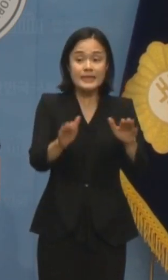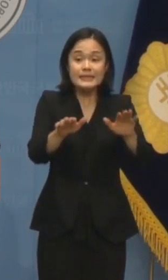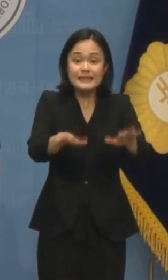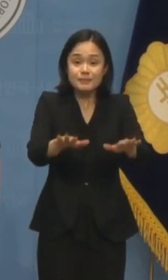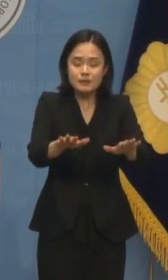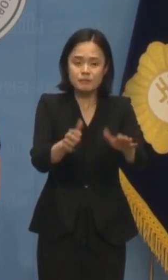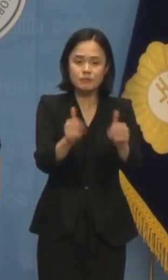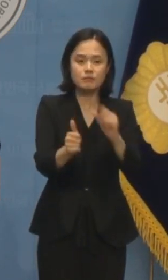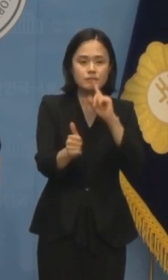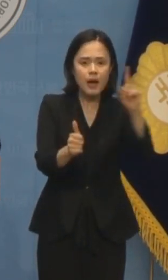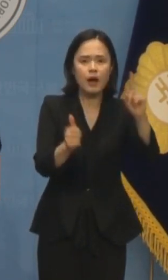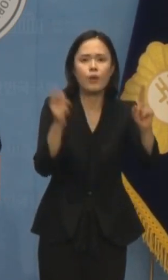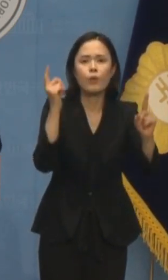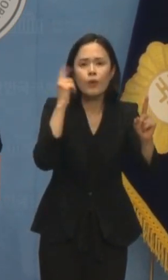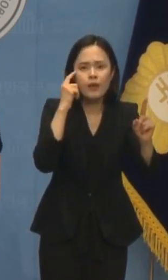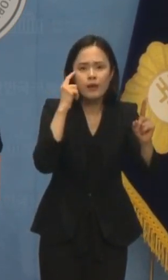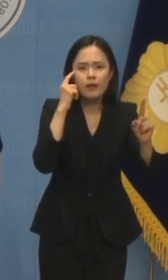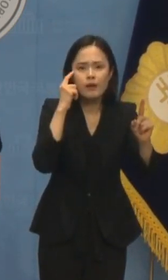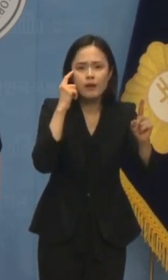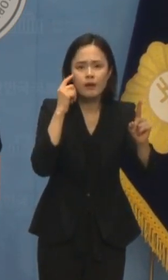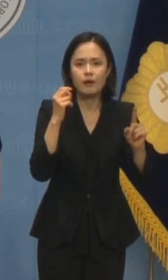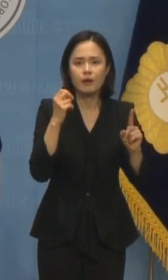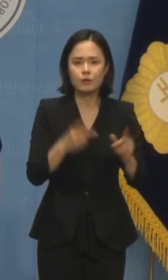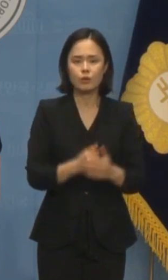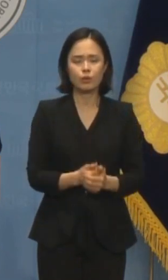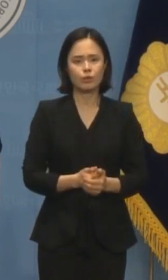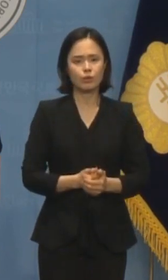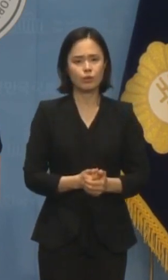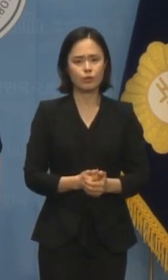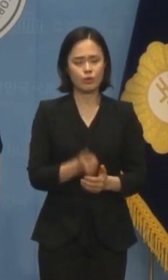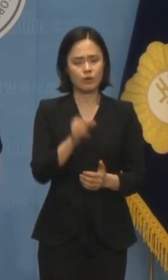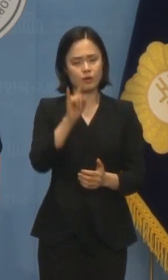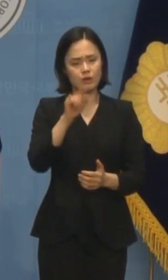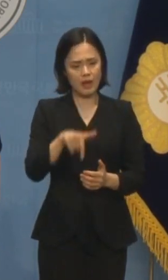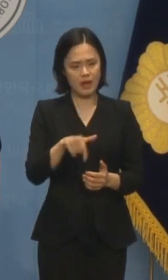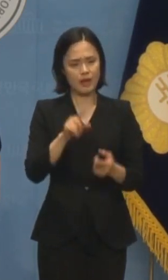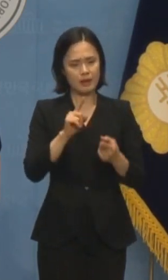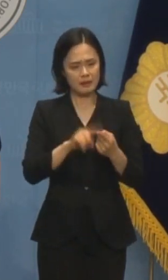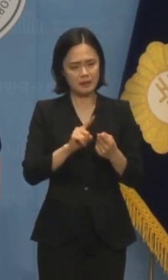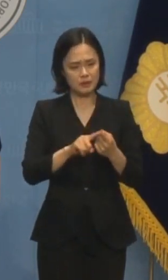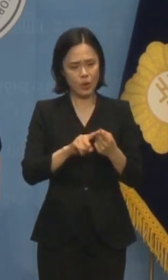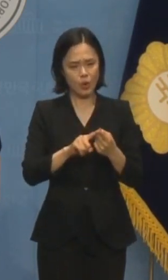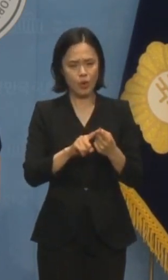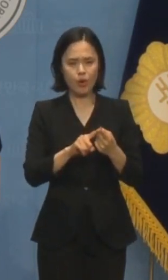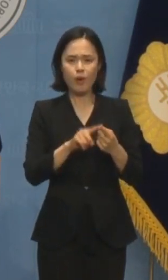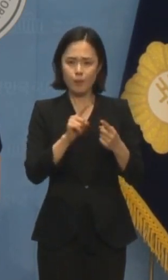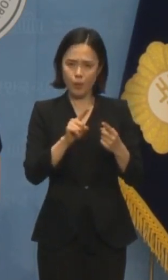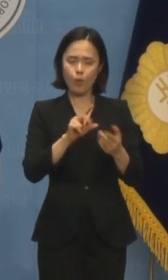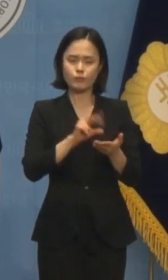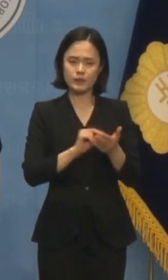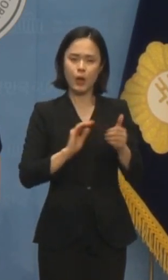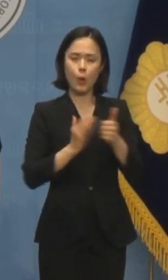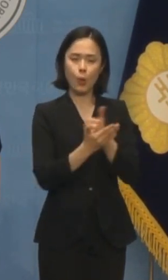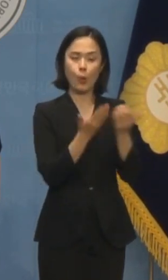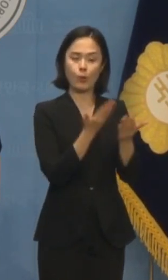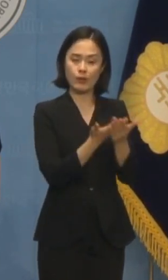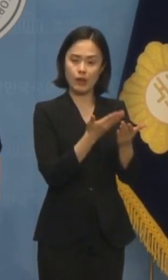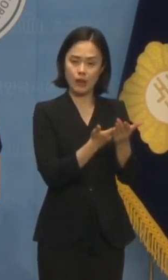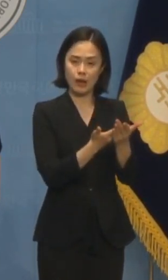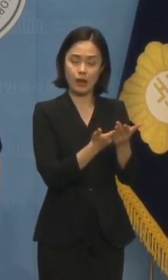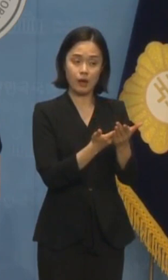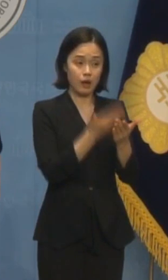한미정상회담 전 핵 옹호 기사를 써달라고 요청했는지 등 정부는 국민께 상세히 해명해야 할